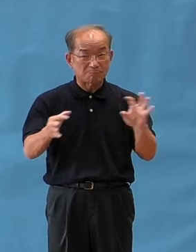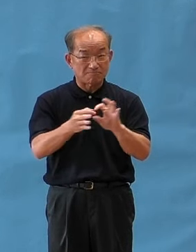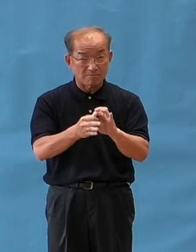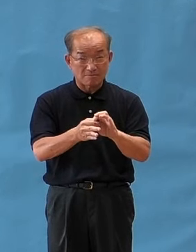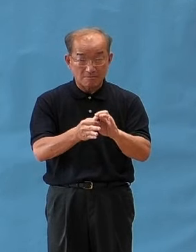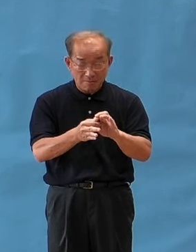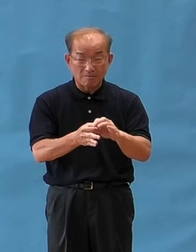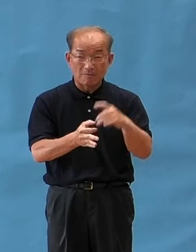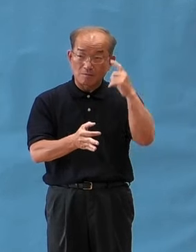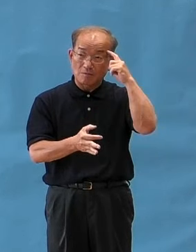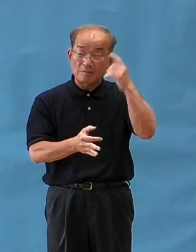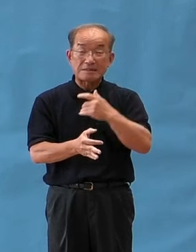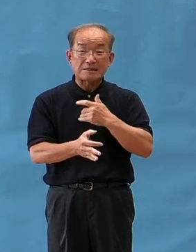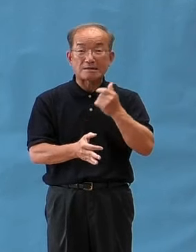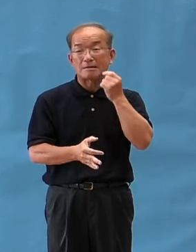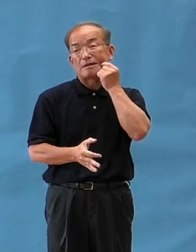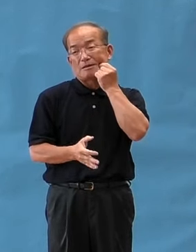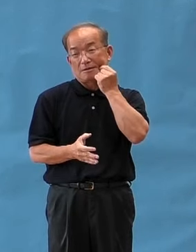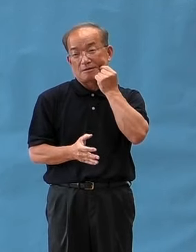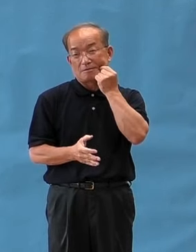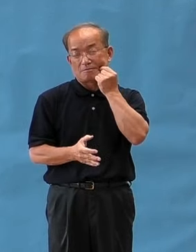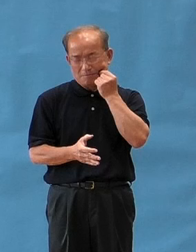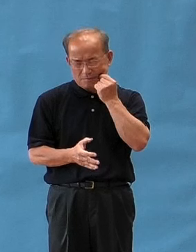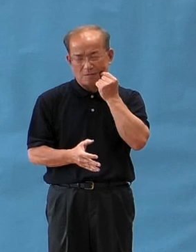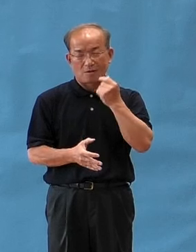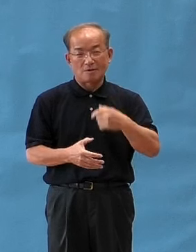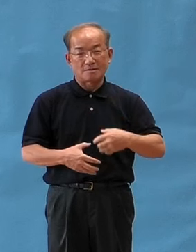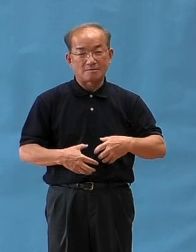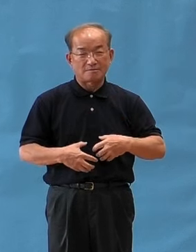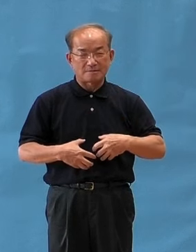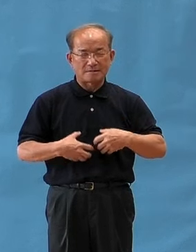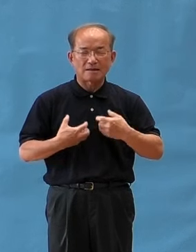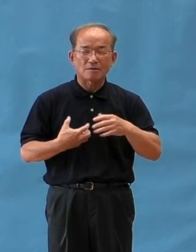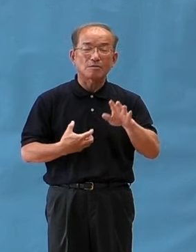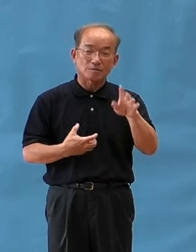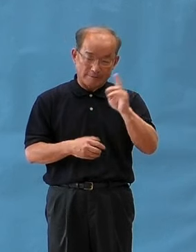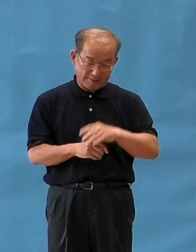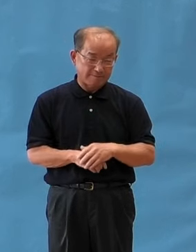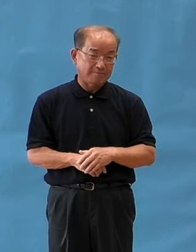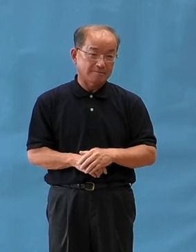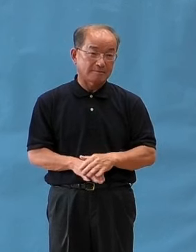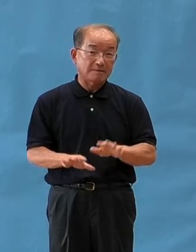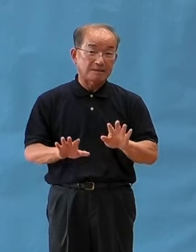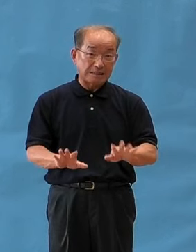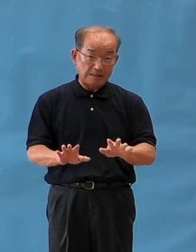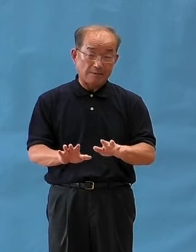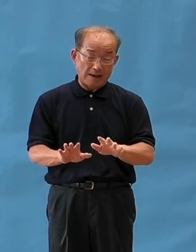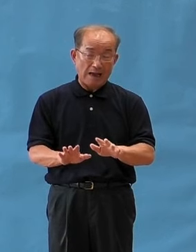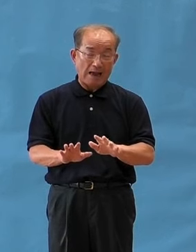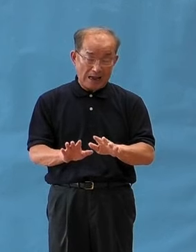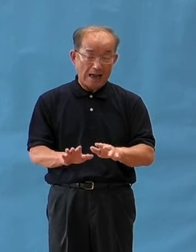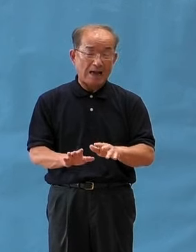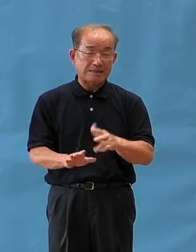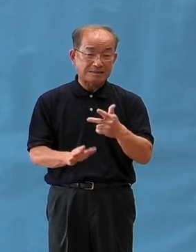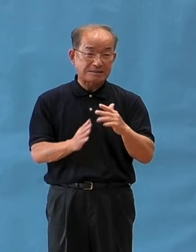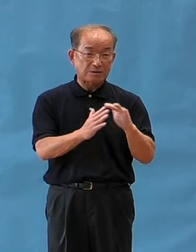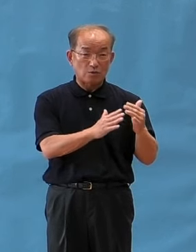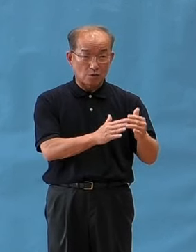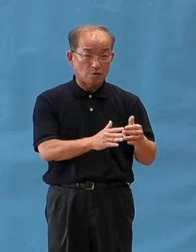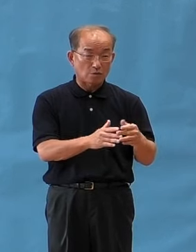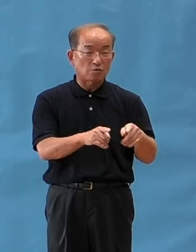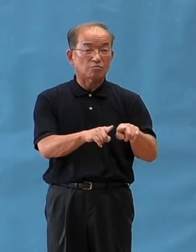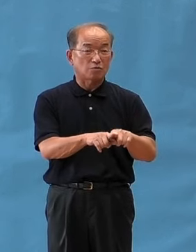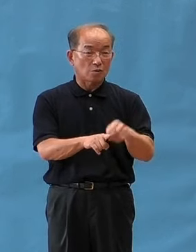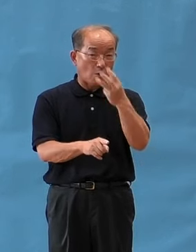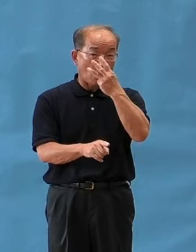ますよ。今回、今県議会の了解を取って、今市町村と調整してますけど、高校生